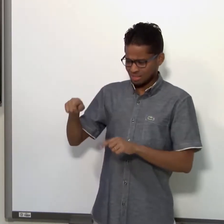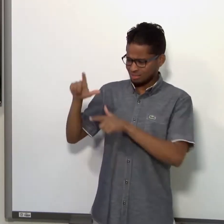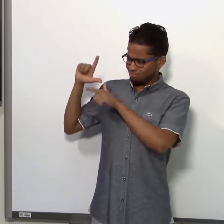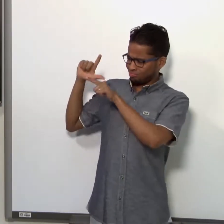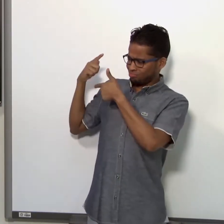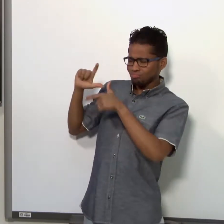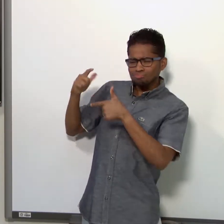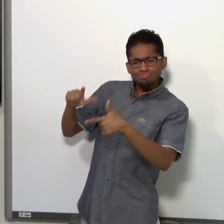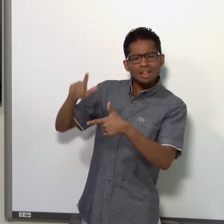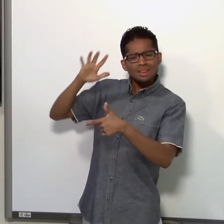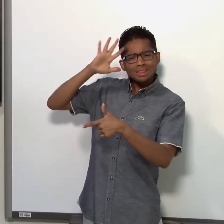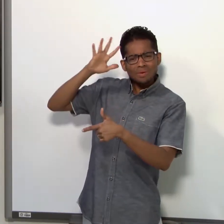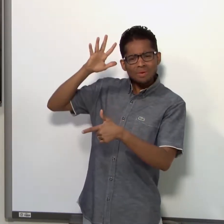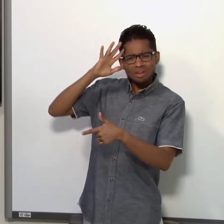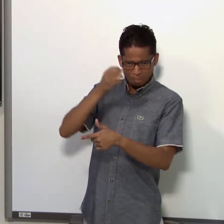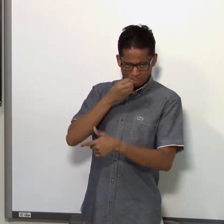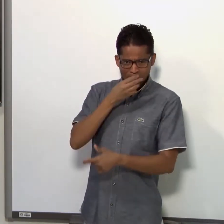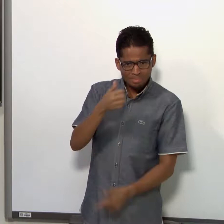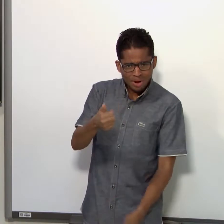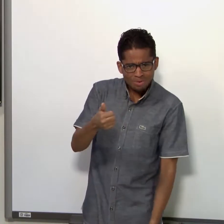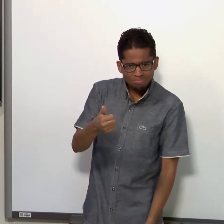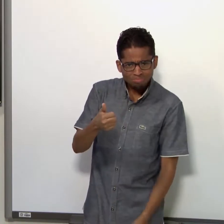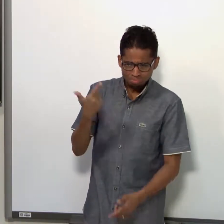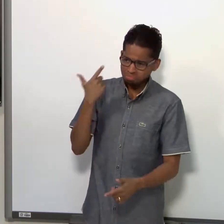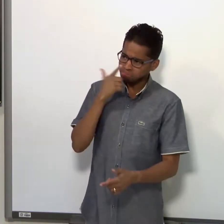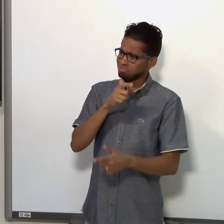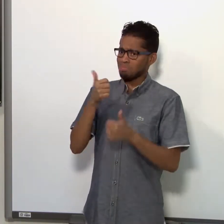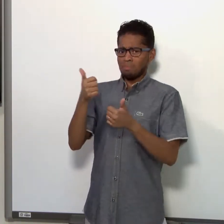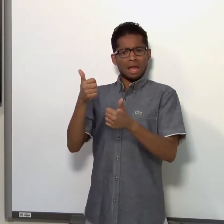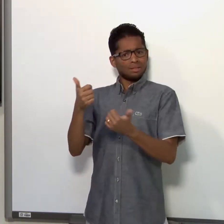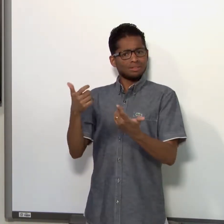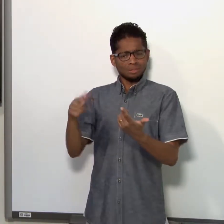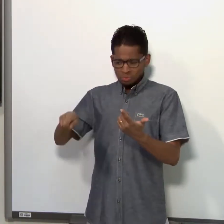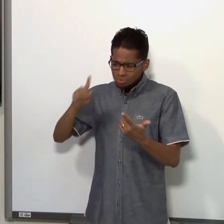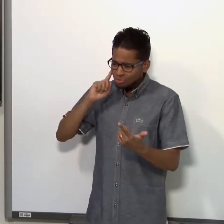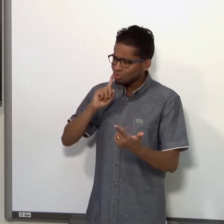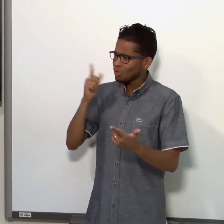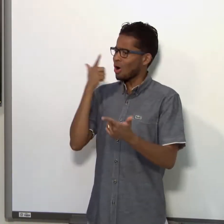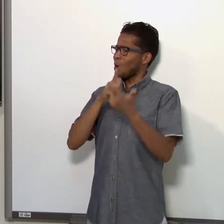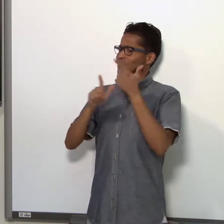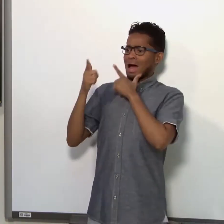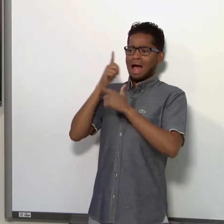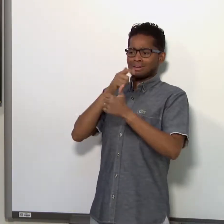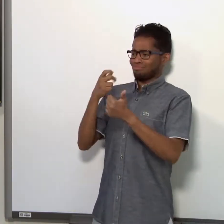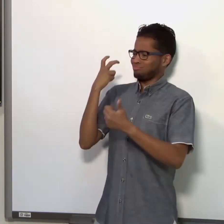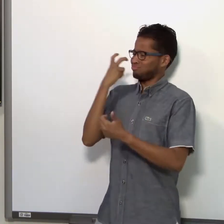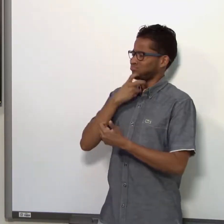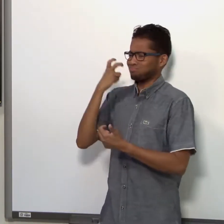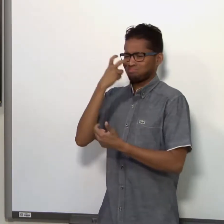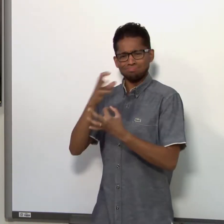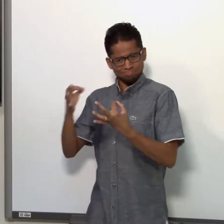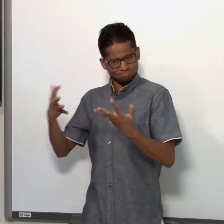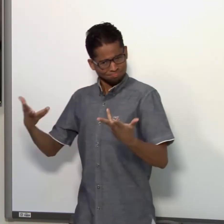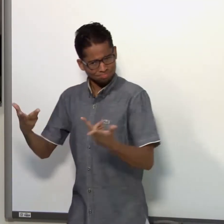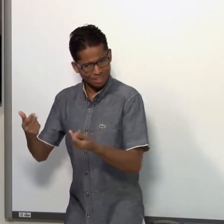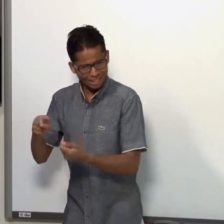Pergunto a vocês, a teoria tradicional, ela é boa? Ela é adequada para os surdos? A